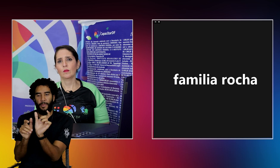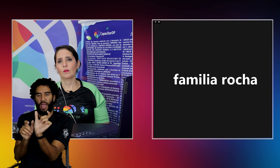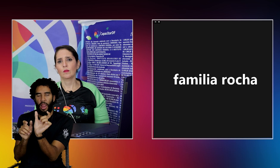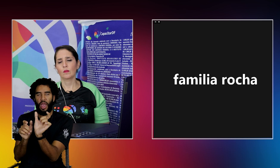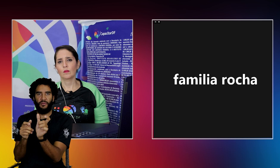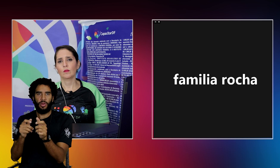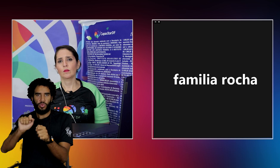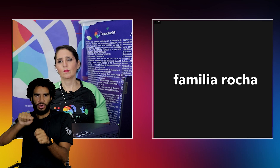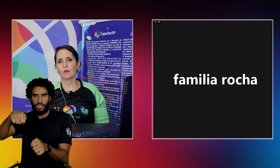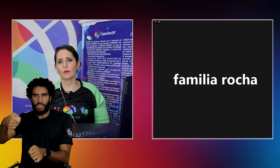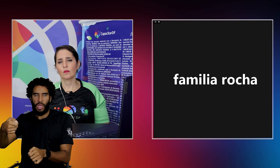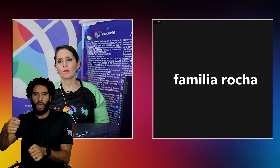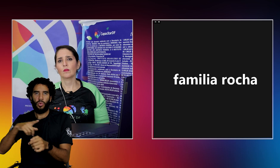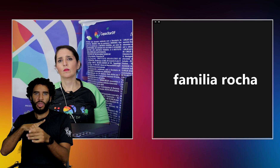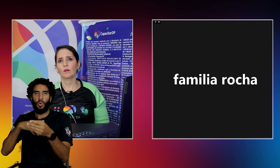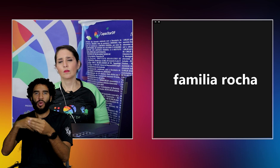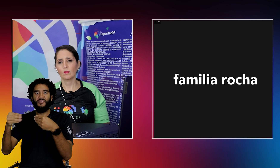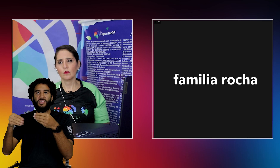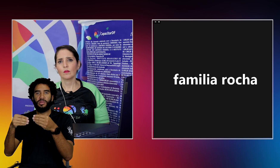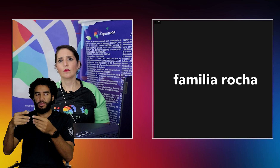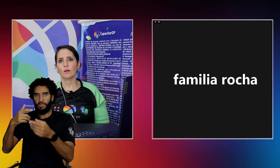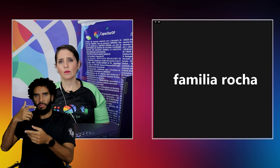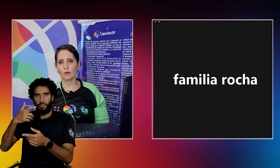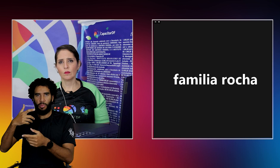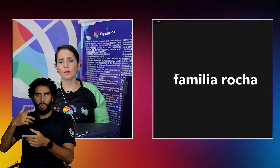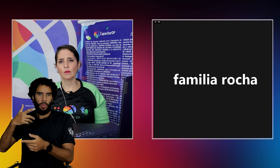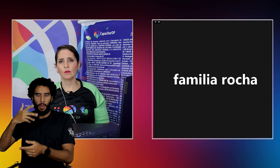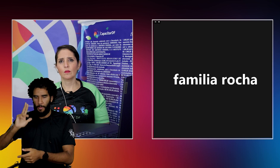caso assim, as flexões pessoais,